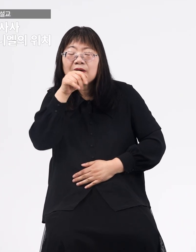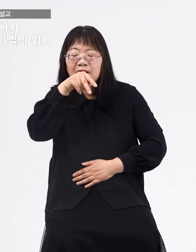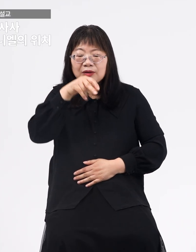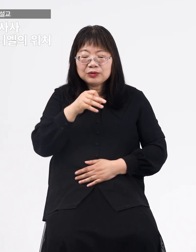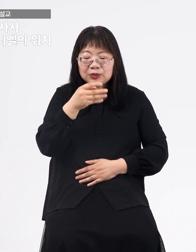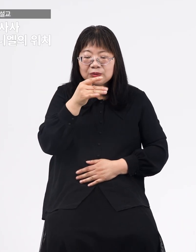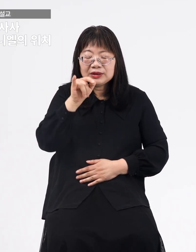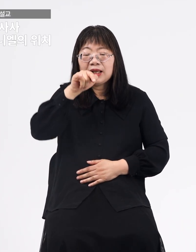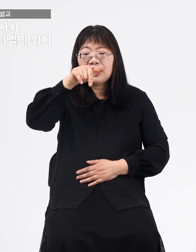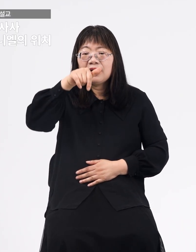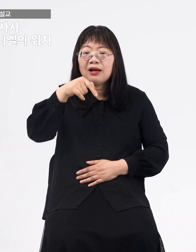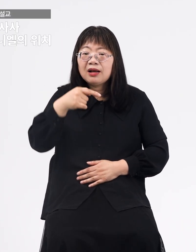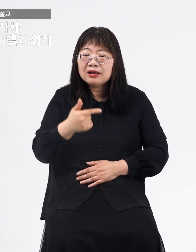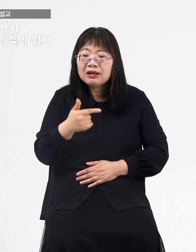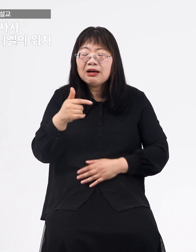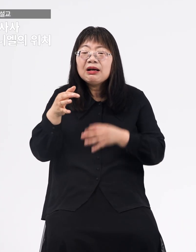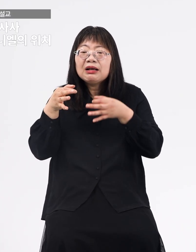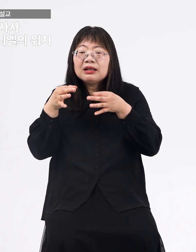송태근,